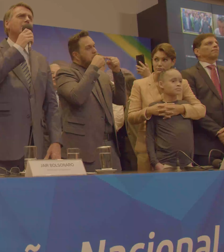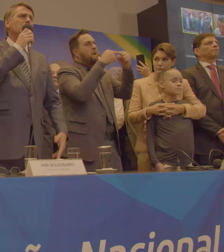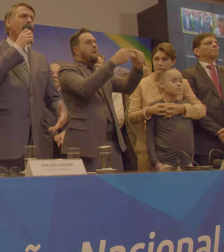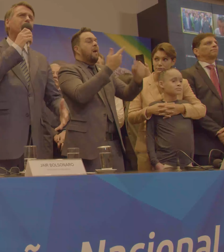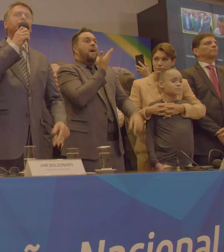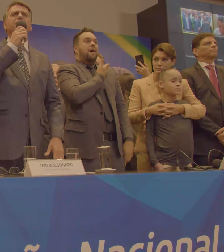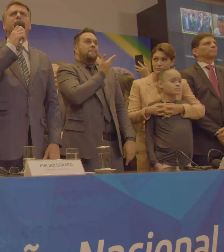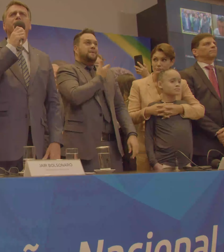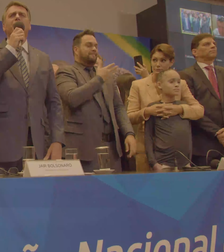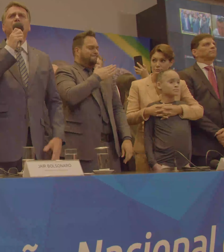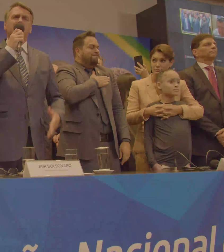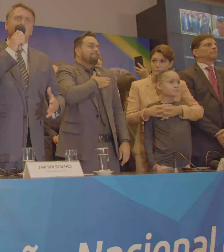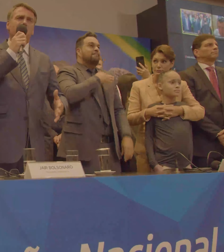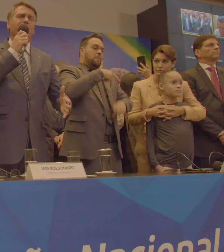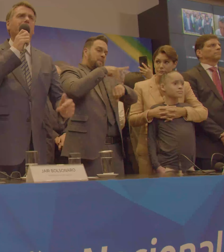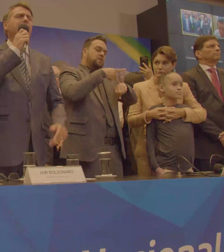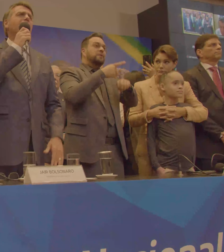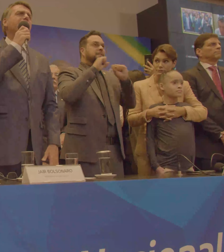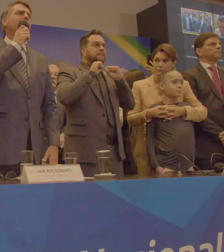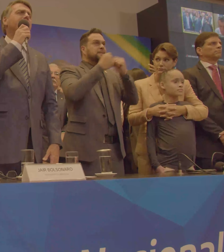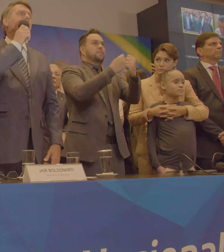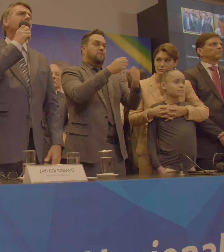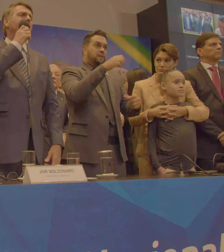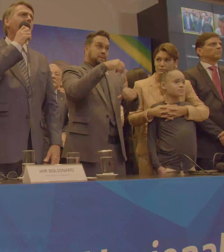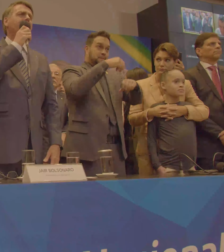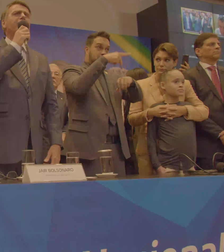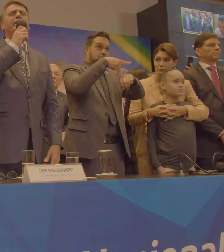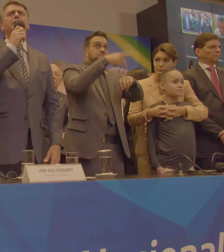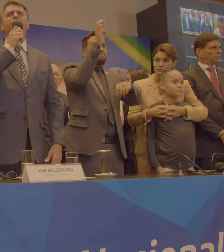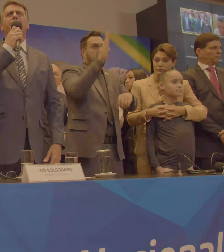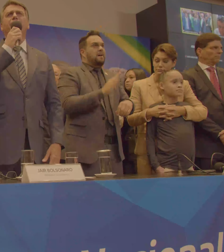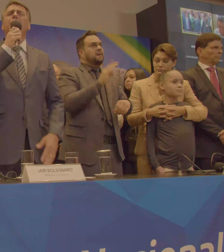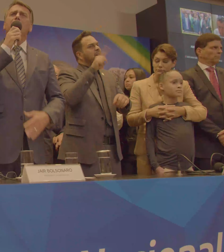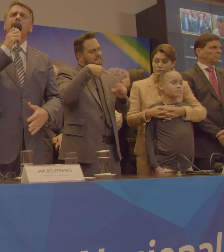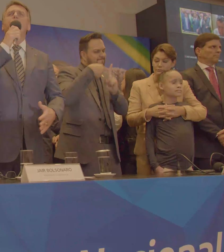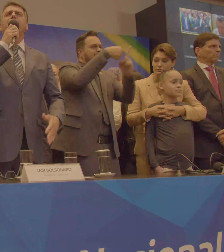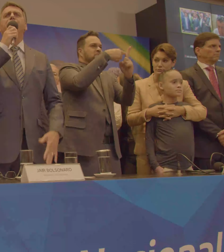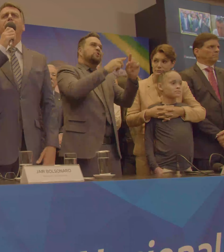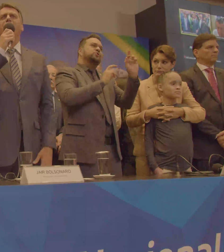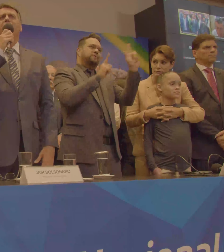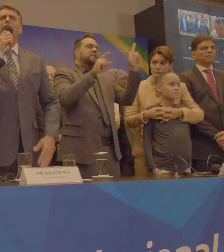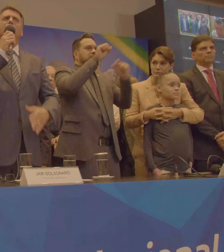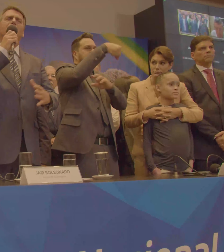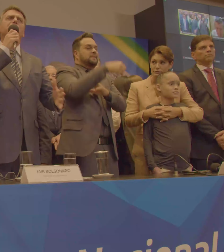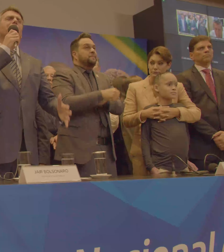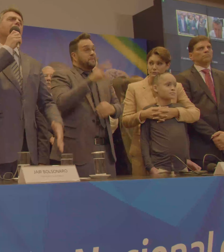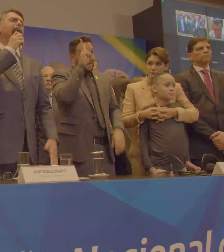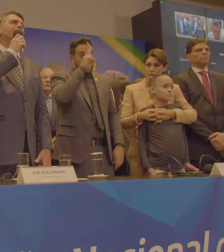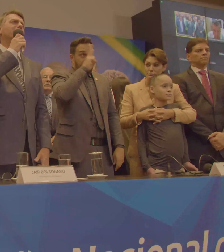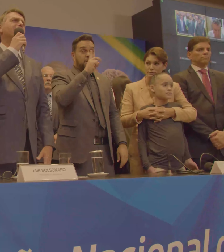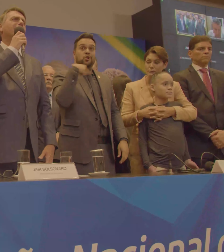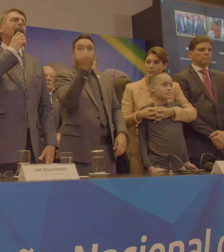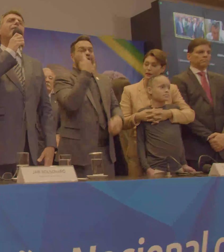amizade, patriotismo, defesa da nossa pátria faz realmente a diferença. E sem esquecer que nós somos uma